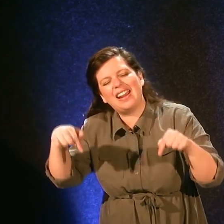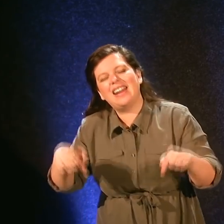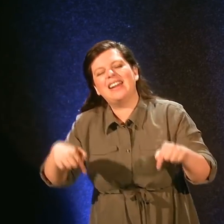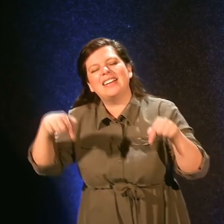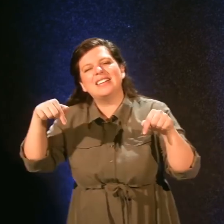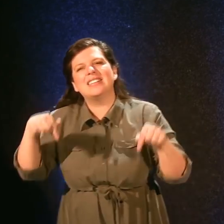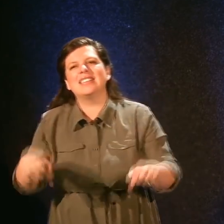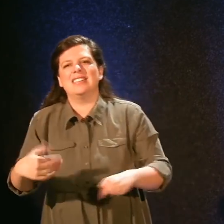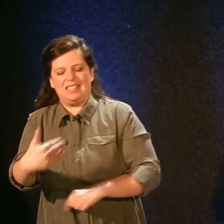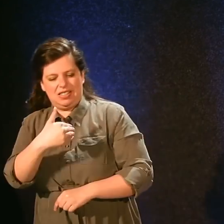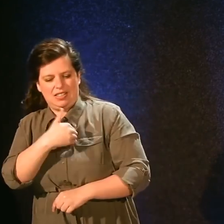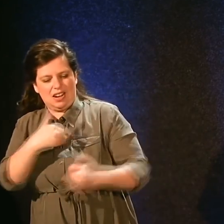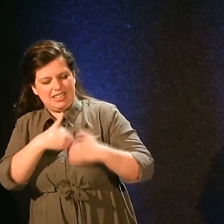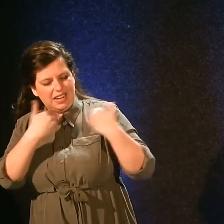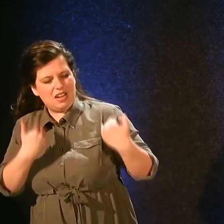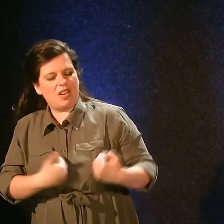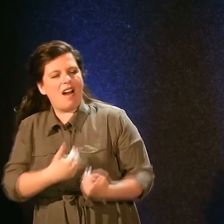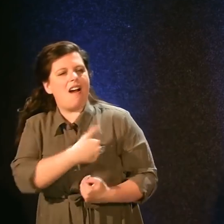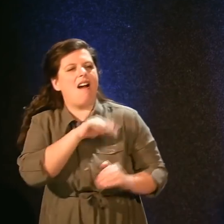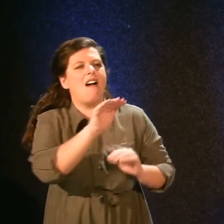here, touching every